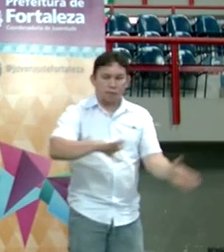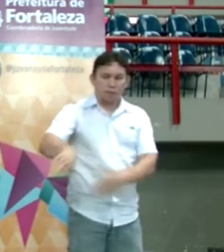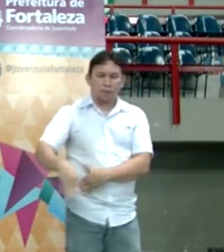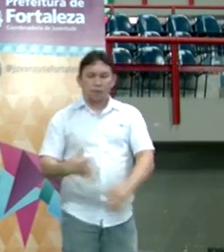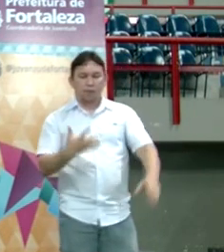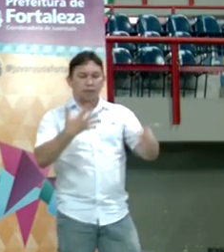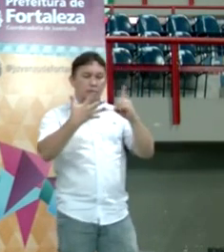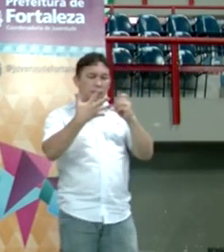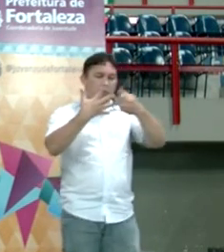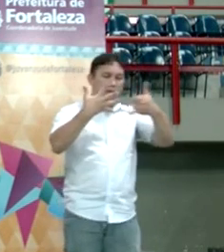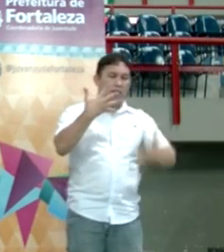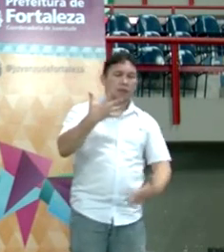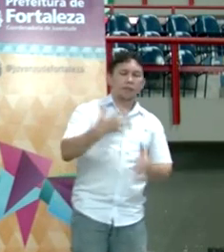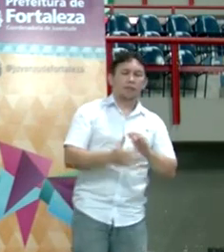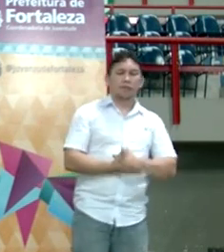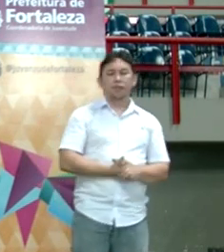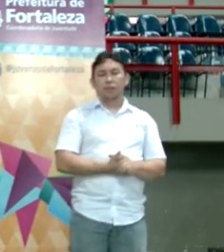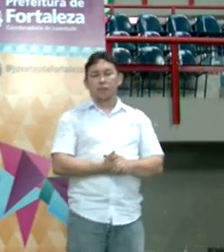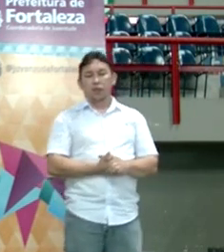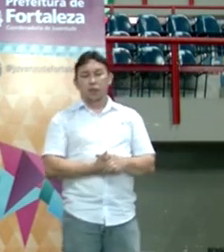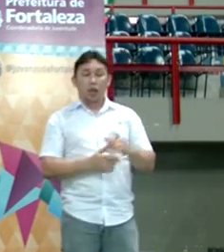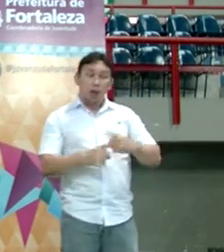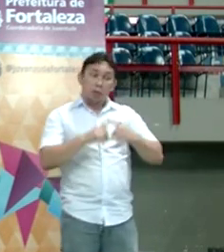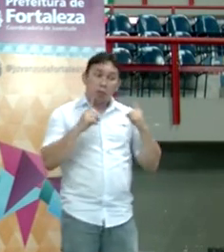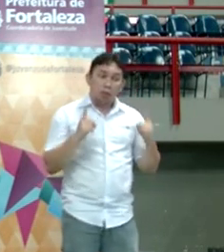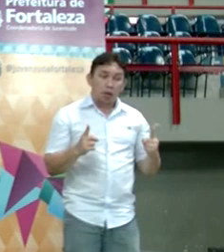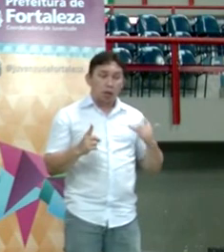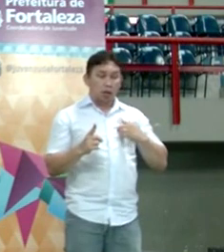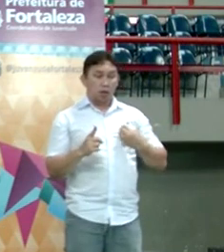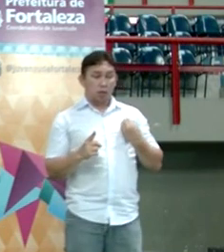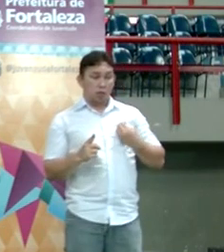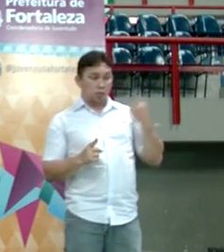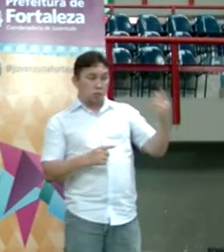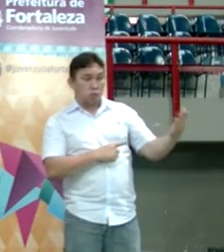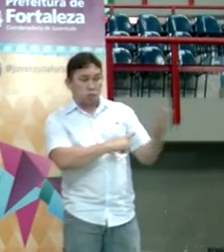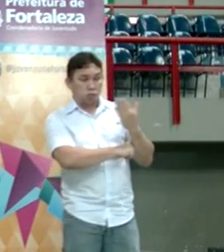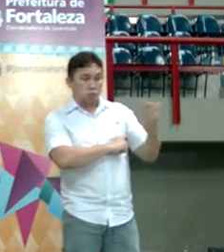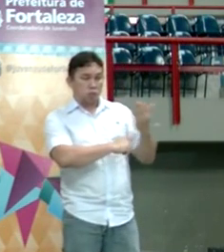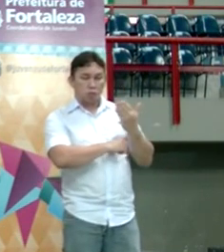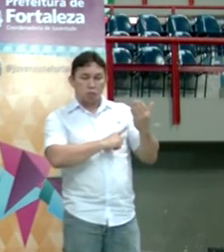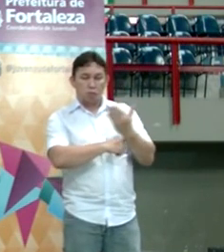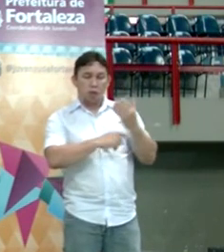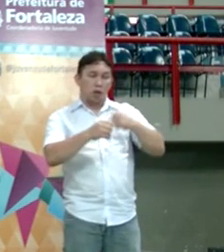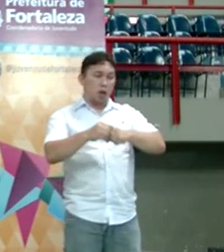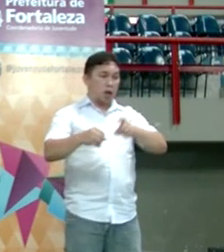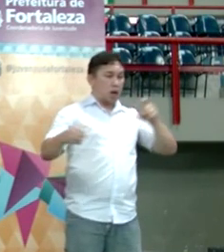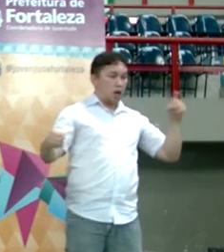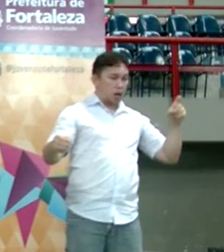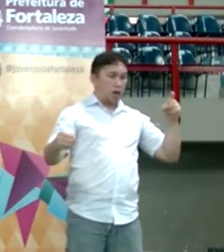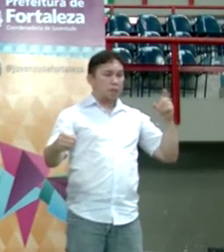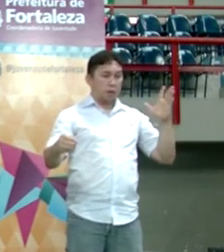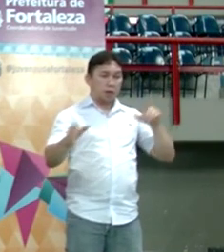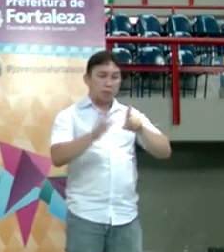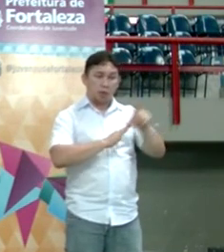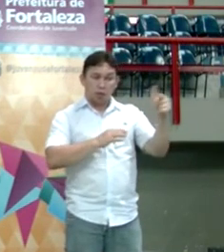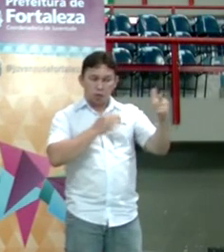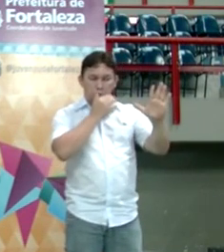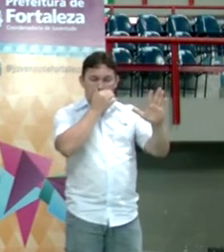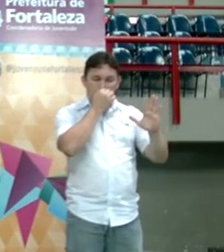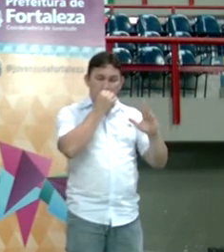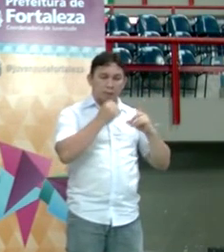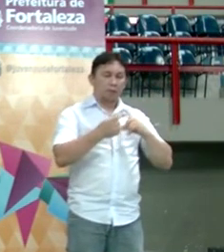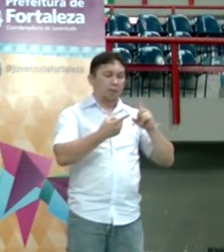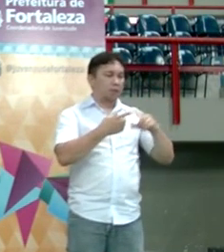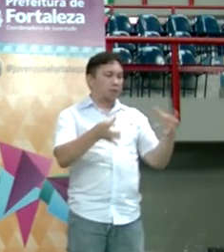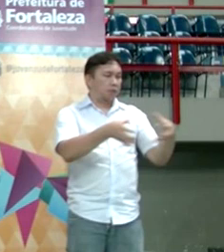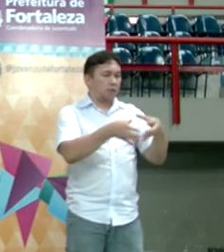D de jeans. Mais polêmicos foram os apoios ao apartheid, que nós vamos já falar na segunda questão. Regime